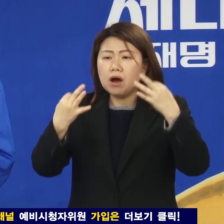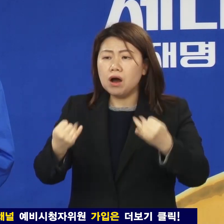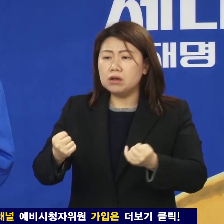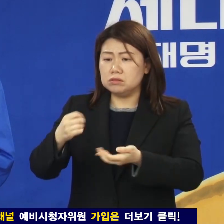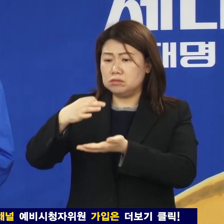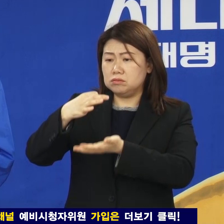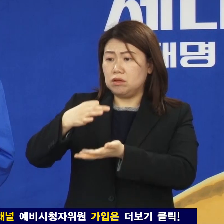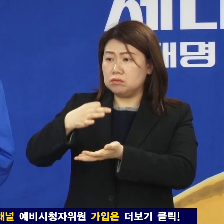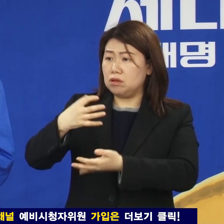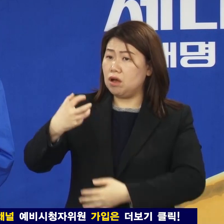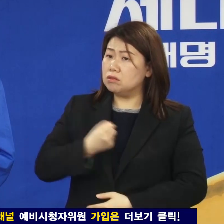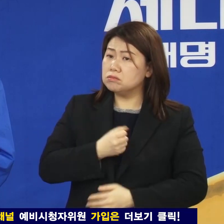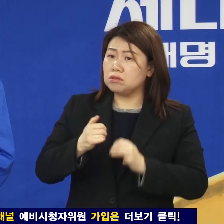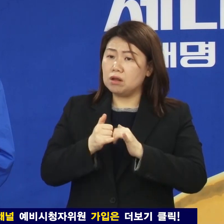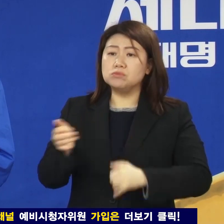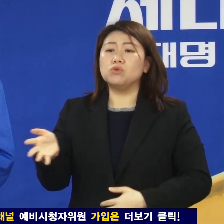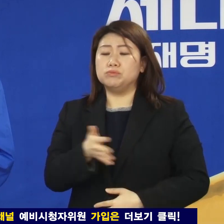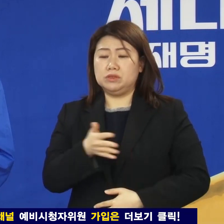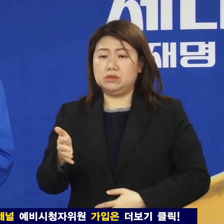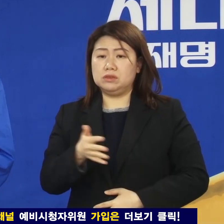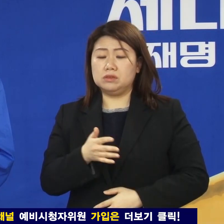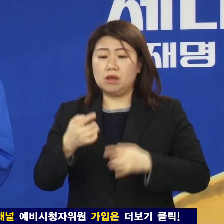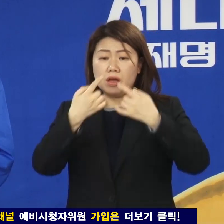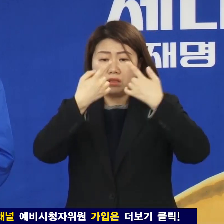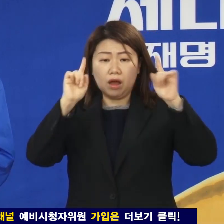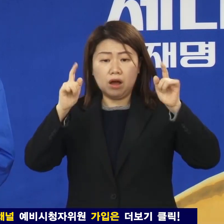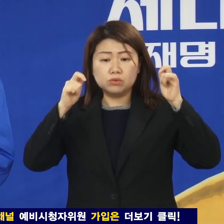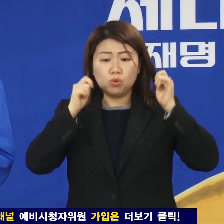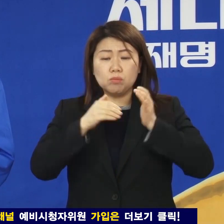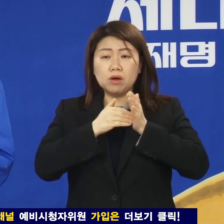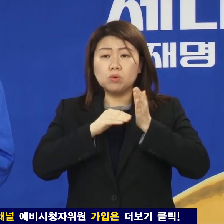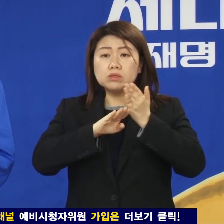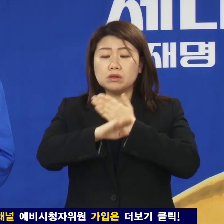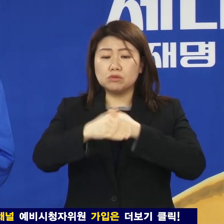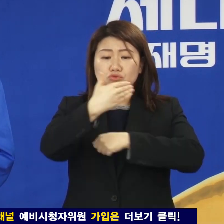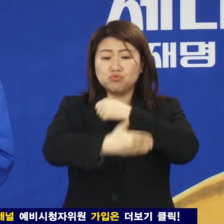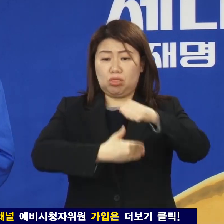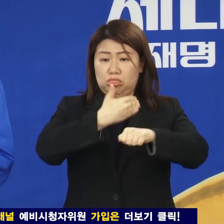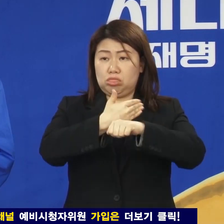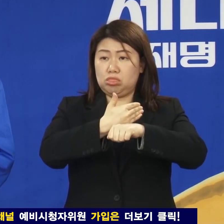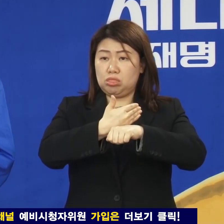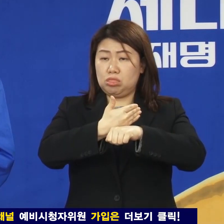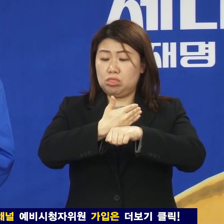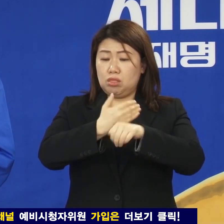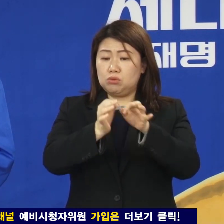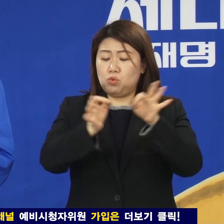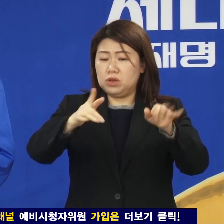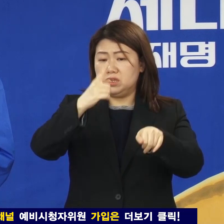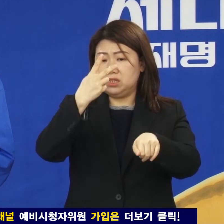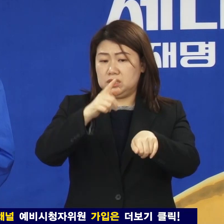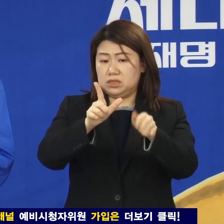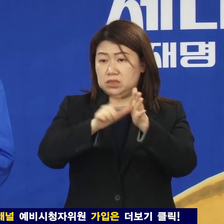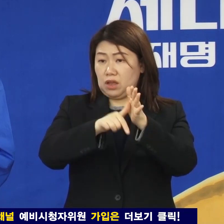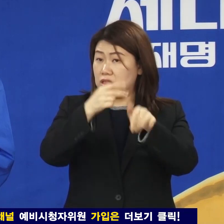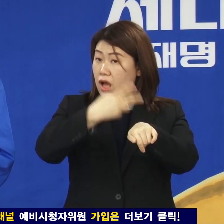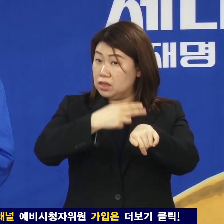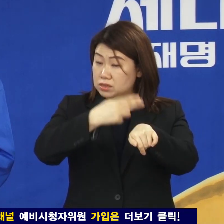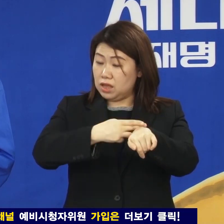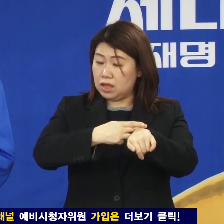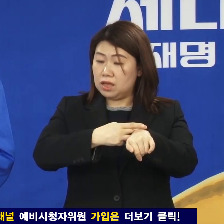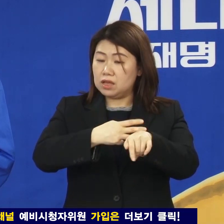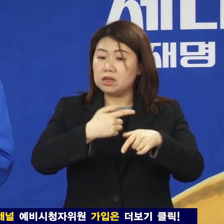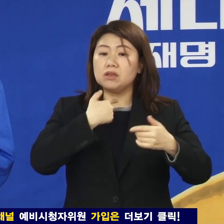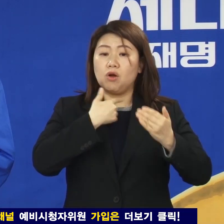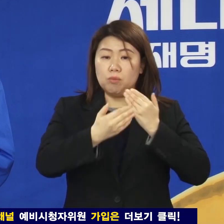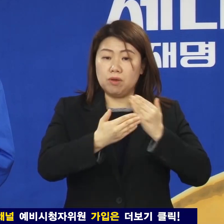사람은 없습니다 더구나 킹 건 씨는 대학 졸업후 구전 또한 시간 간사를 했고 코 많아 컨텐츠 10년 넘게